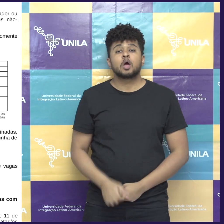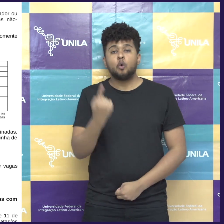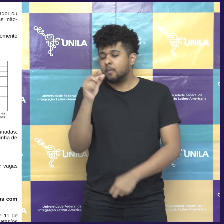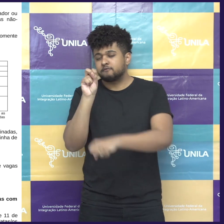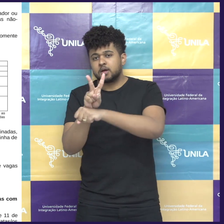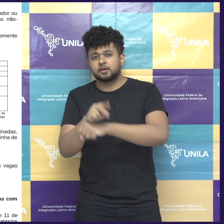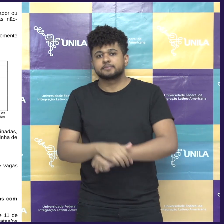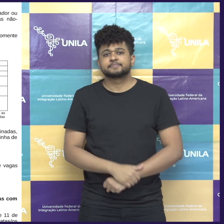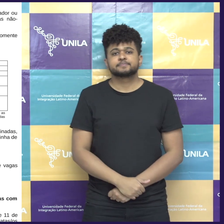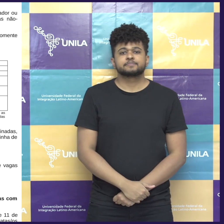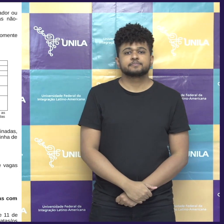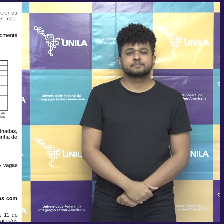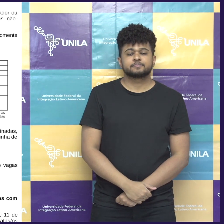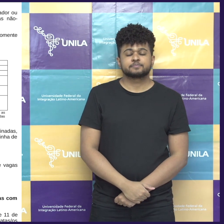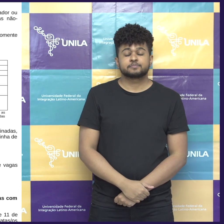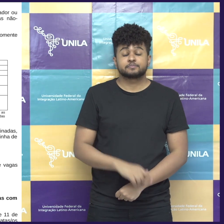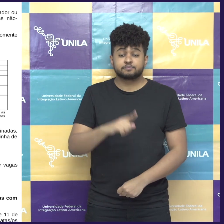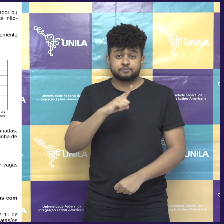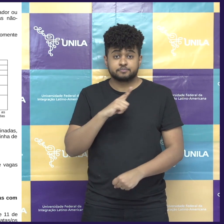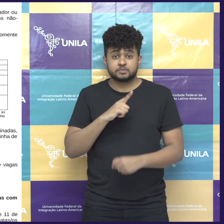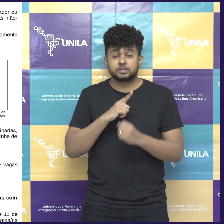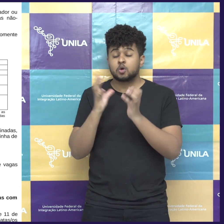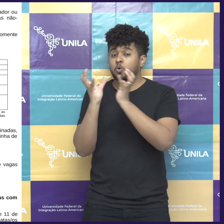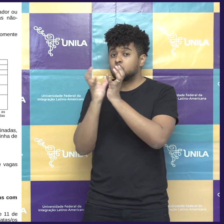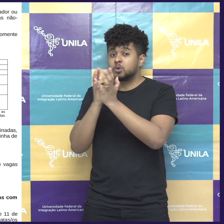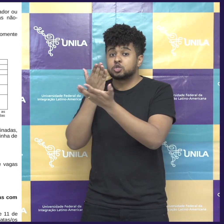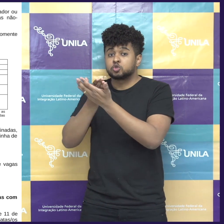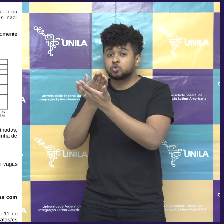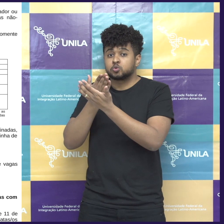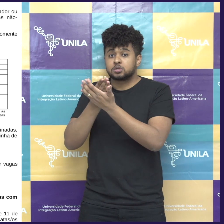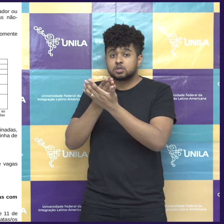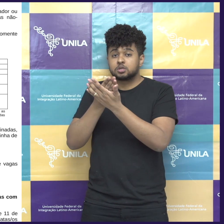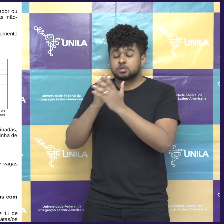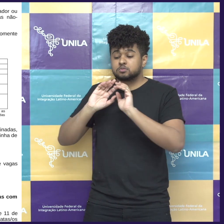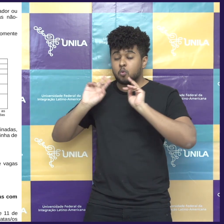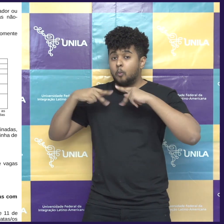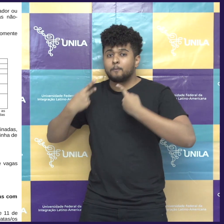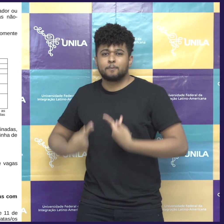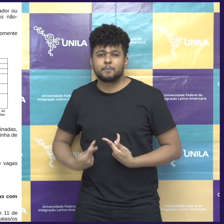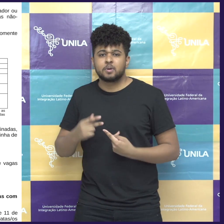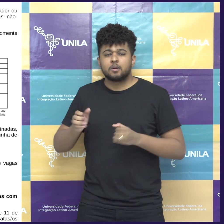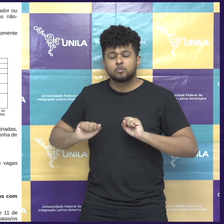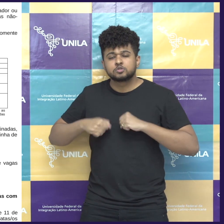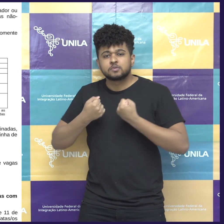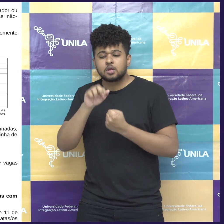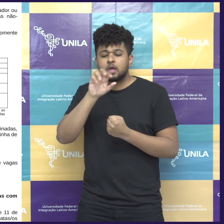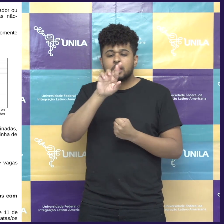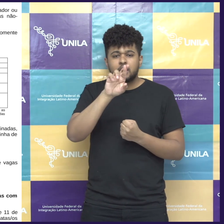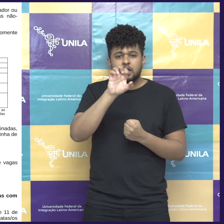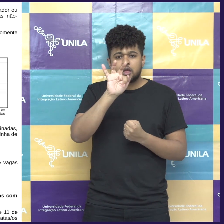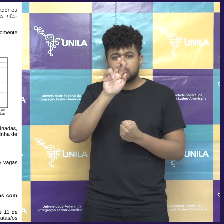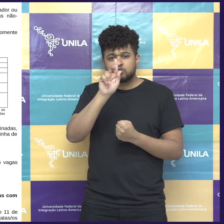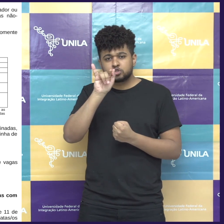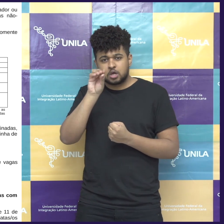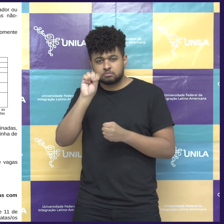vaga. Vagas reservadas para ingresso de estudantes sob motivações humanitárias, ingresso de refugiados